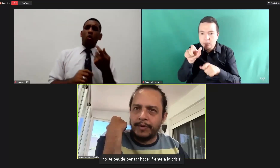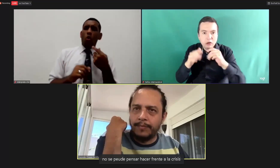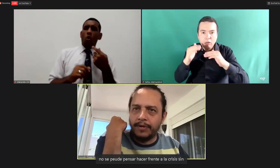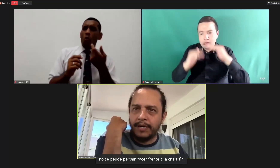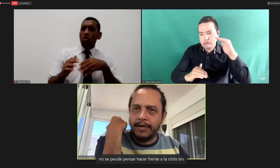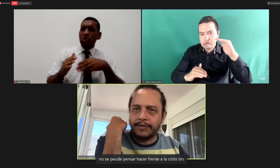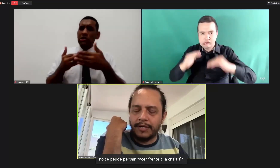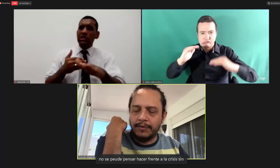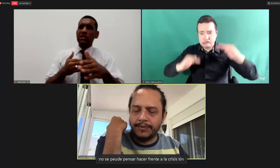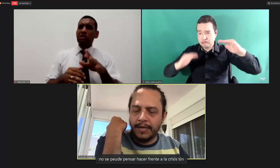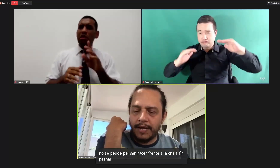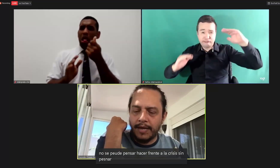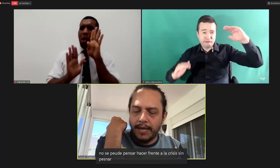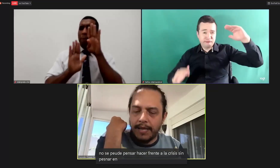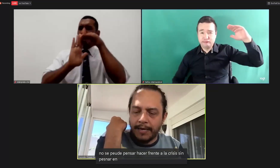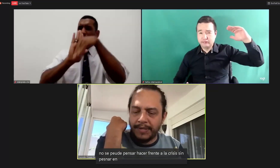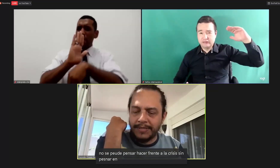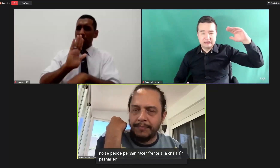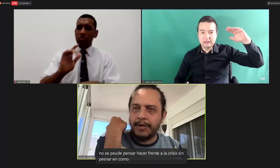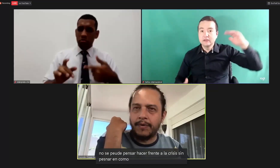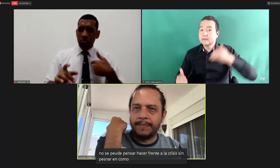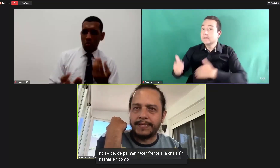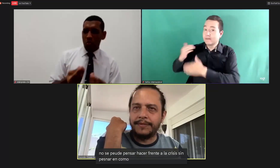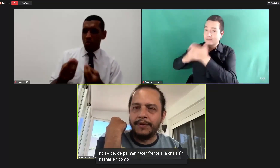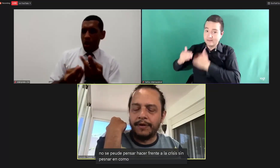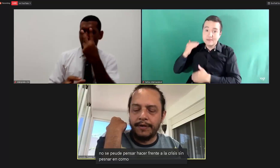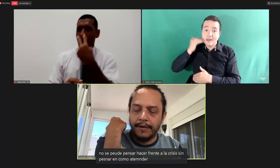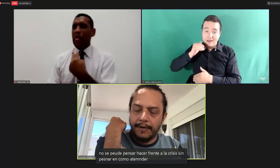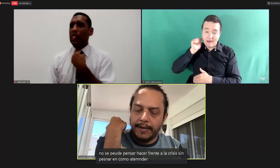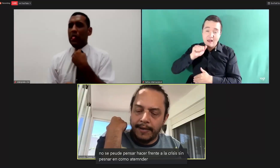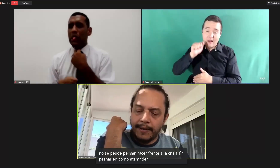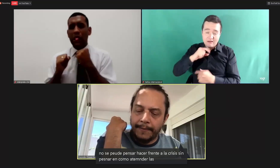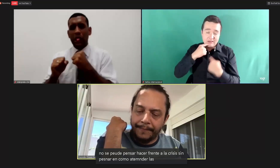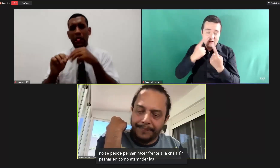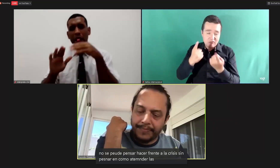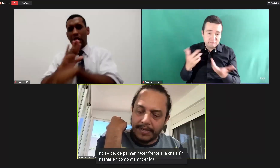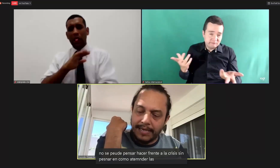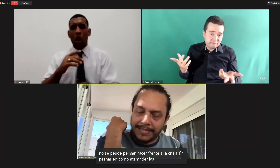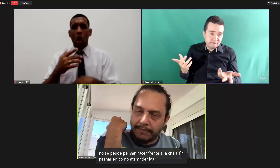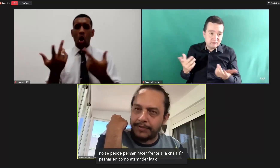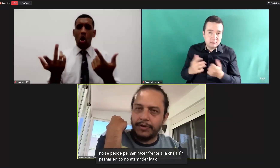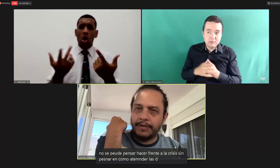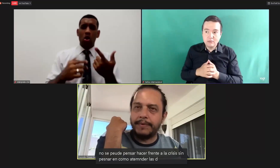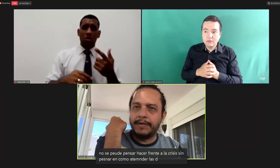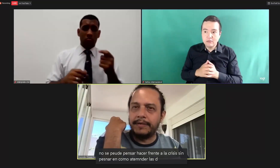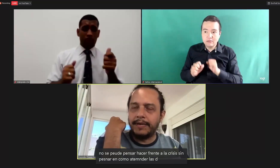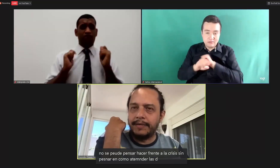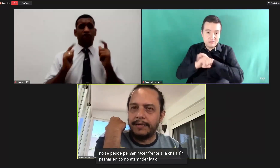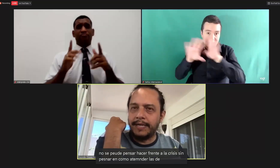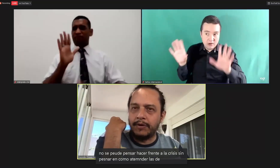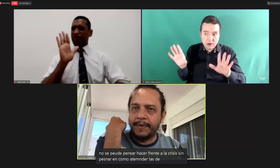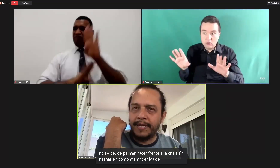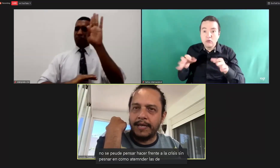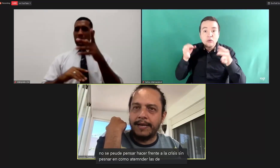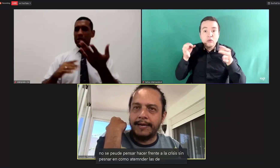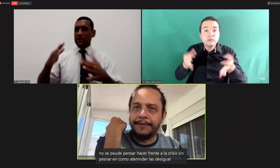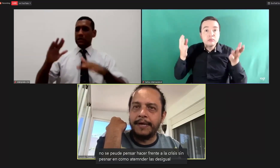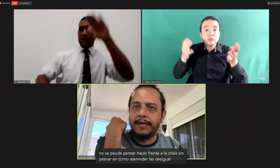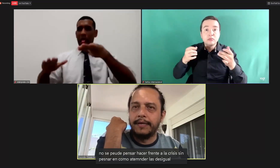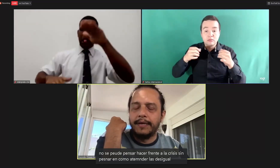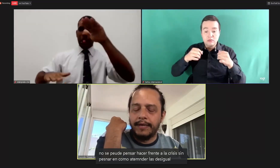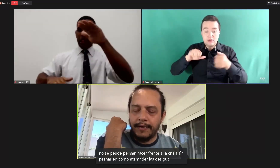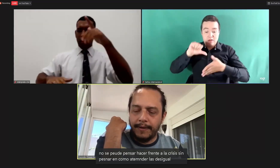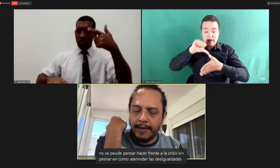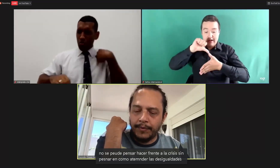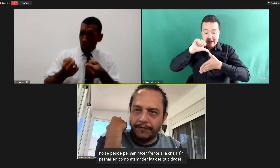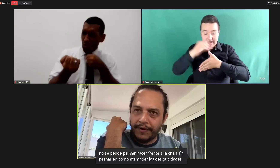claramente, con números muy claros, Ana Lucía, al principio de la conversación. La situación en Latinoamérica y el